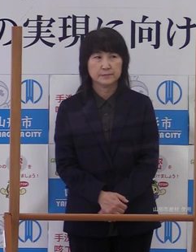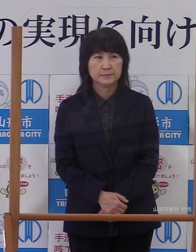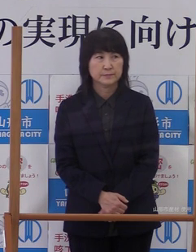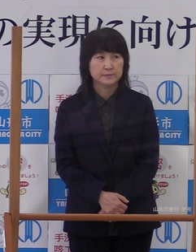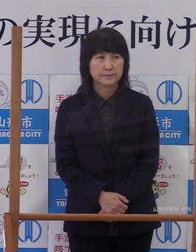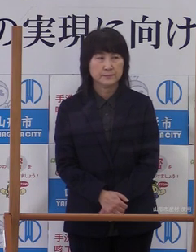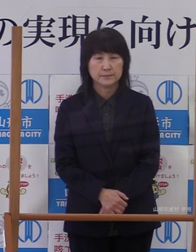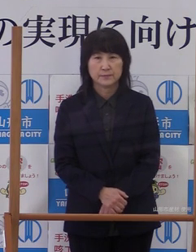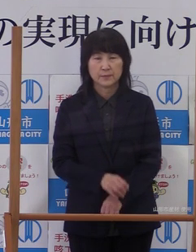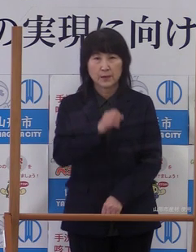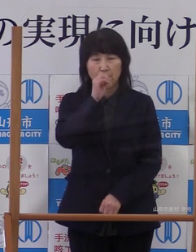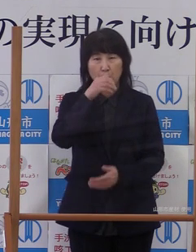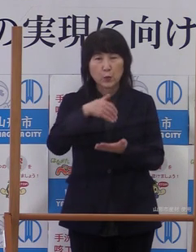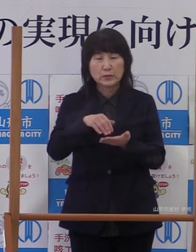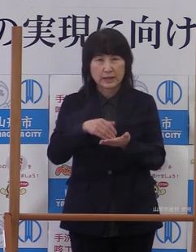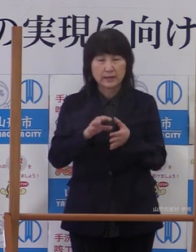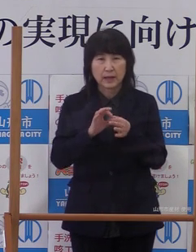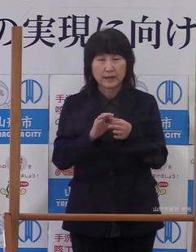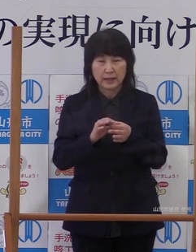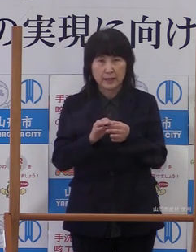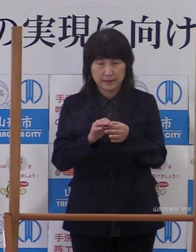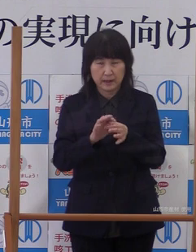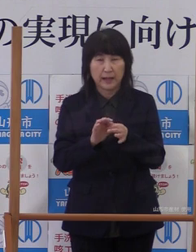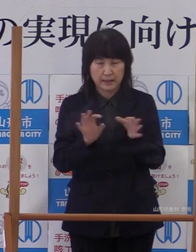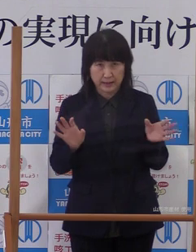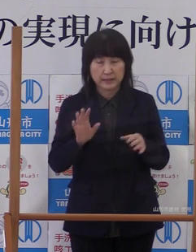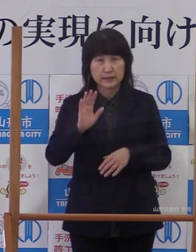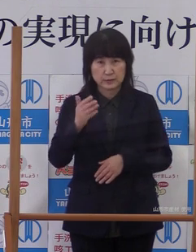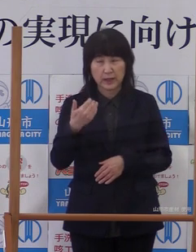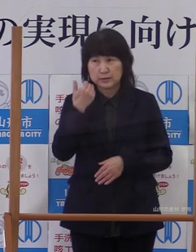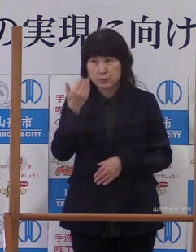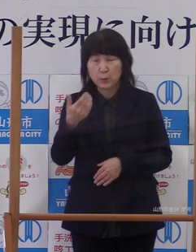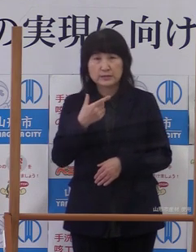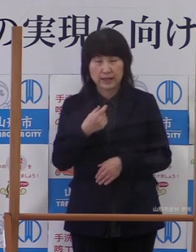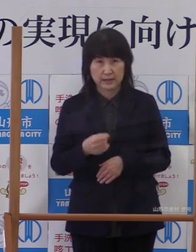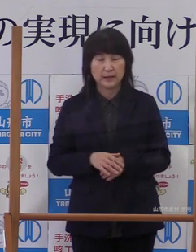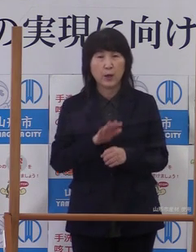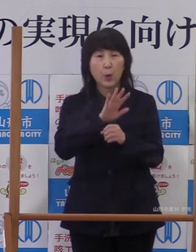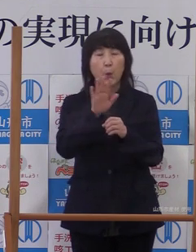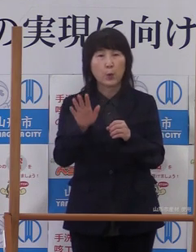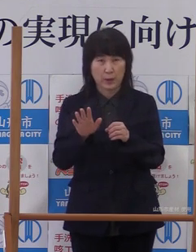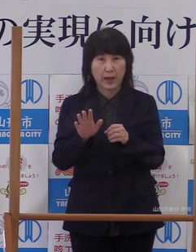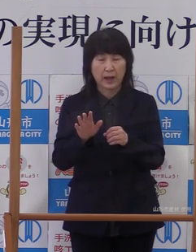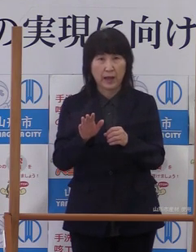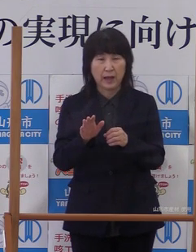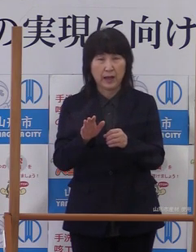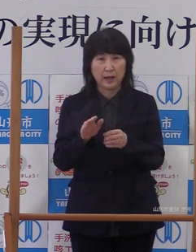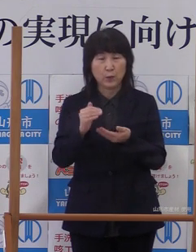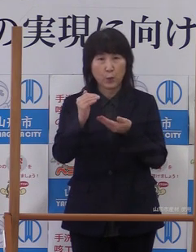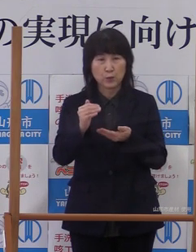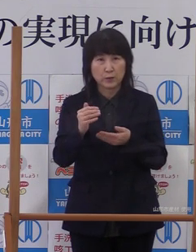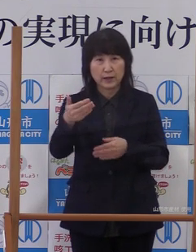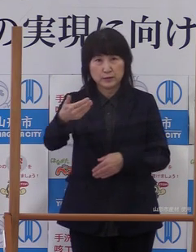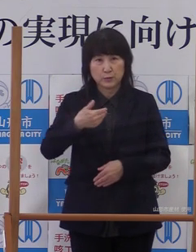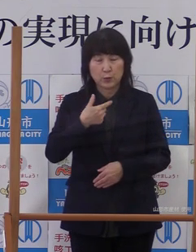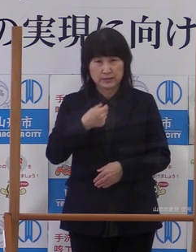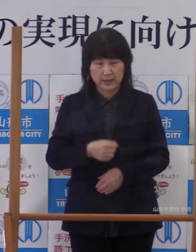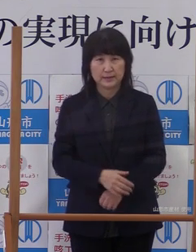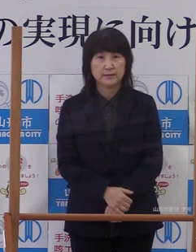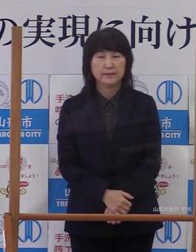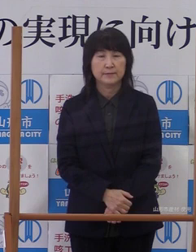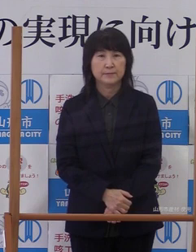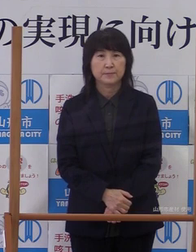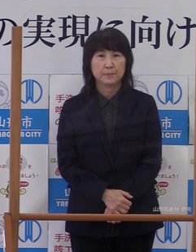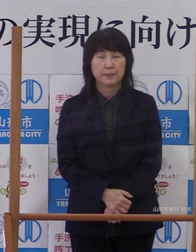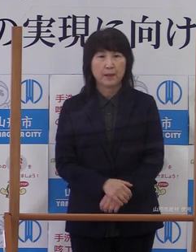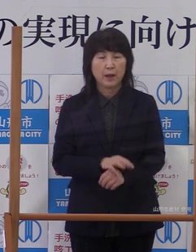予算に直接じゃないんですけど、関係じゃないんですが、せっかくコロナの話が出たので伺いたいんですけど、今日なんです、すみません。